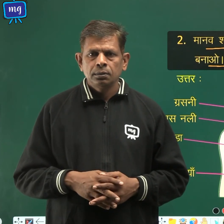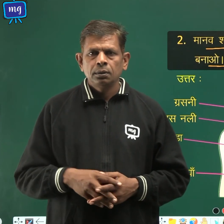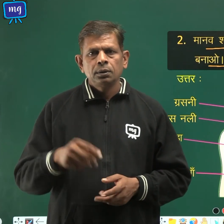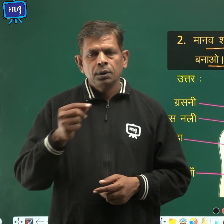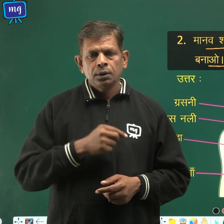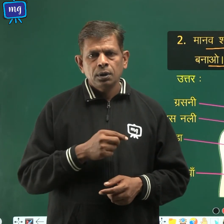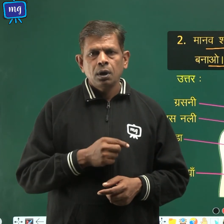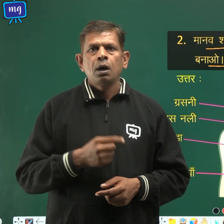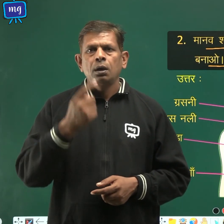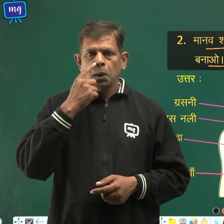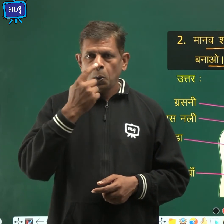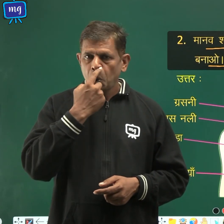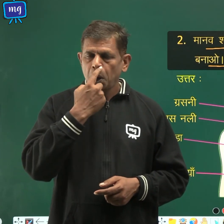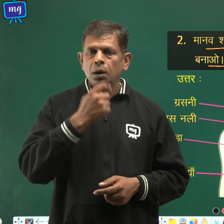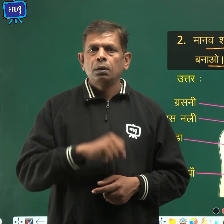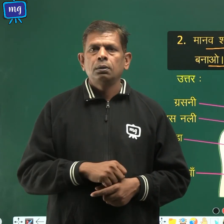जैसे नासा गुहा,